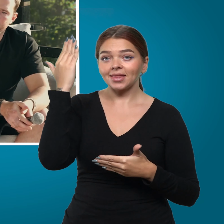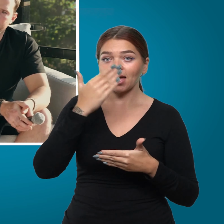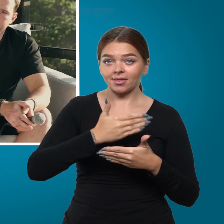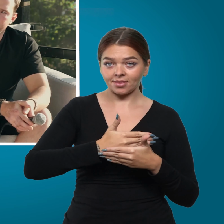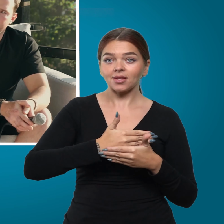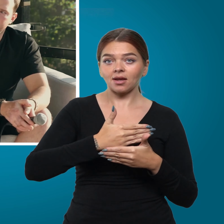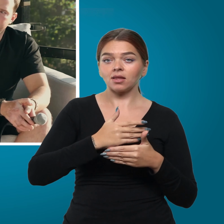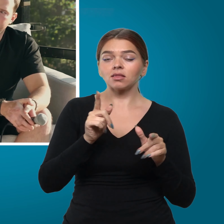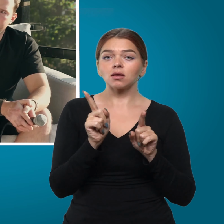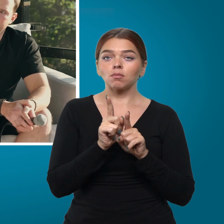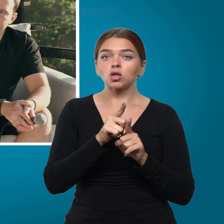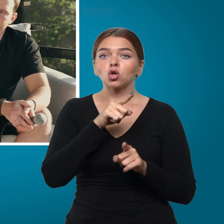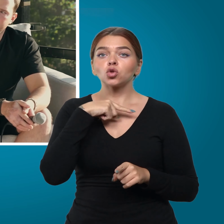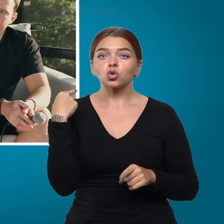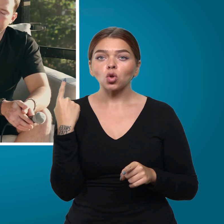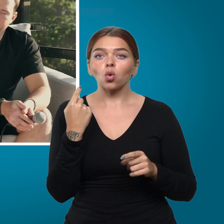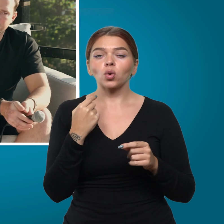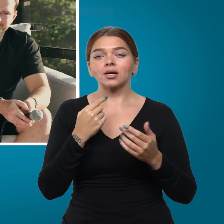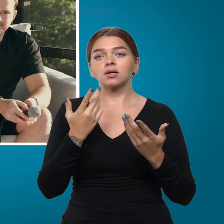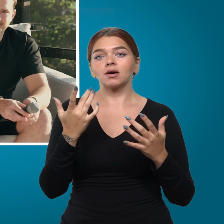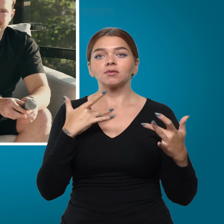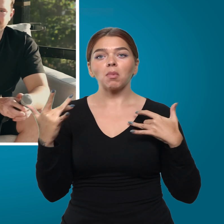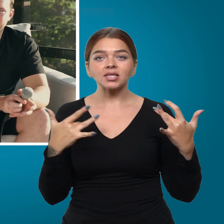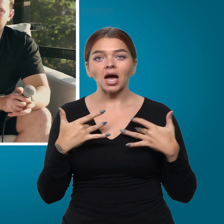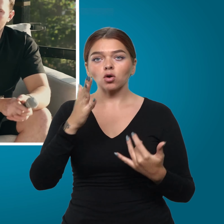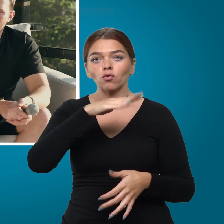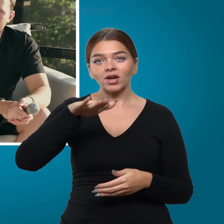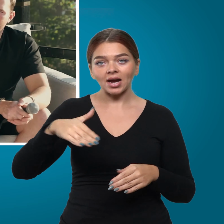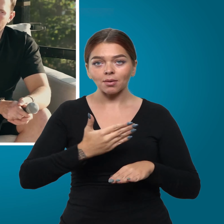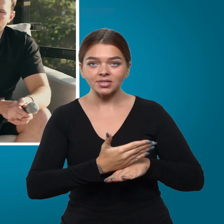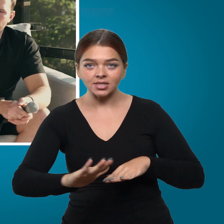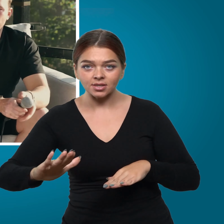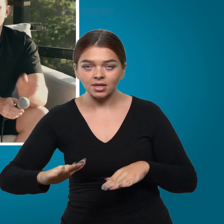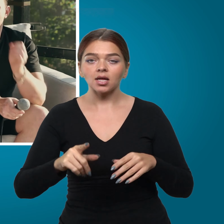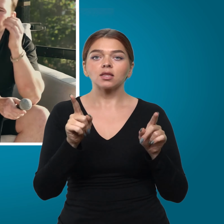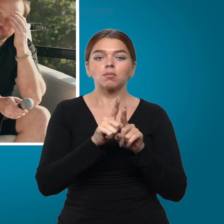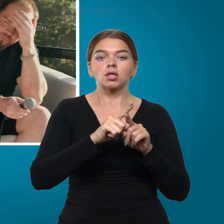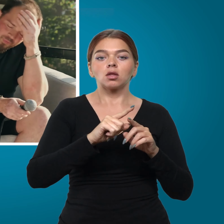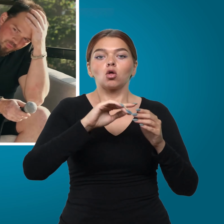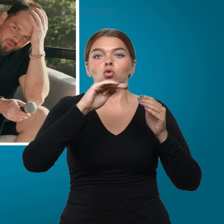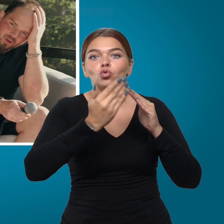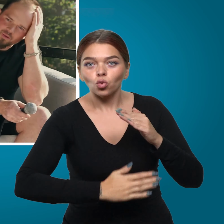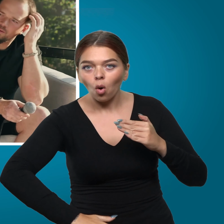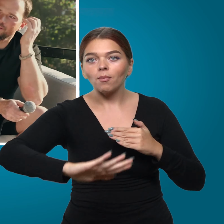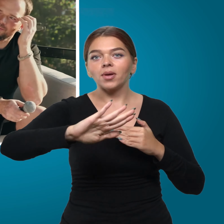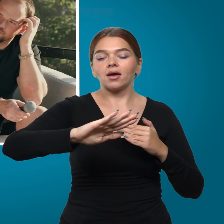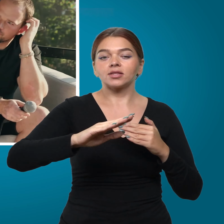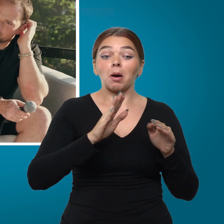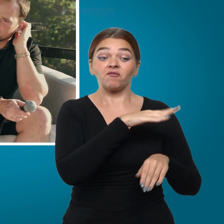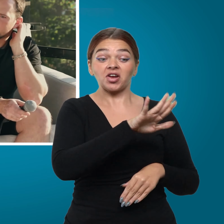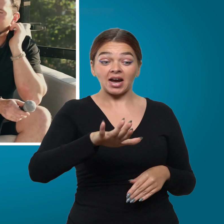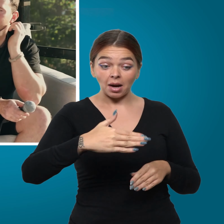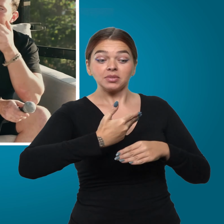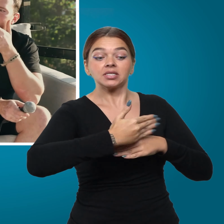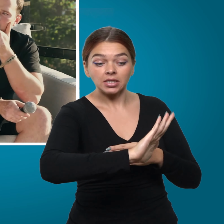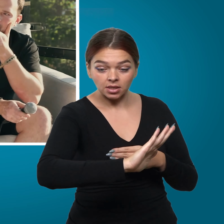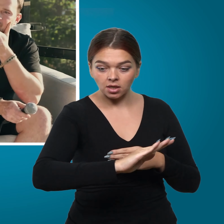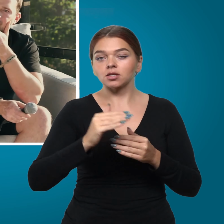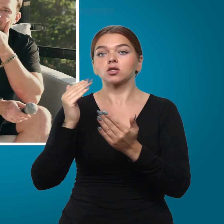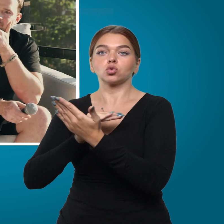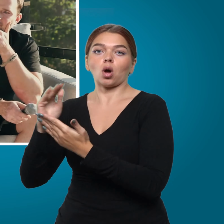jau tada spektakliai suaugusiems. Tiems paaugliams mes kažkur ties 12, 11,